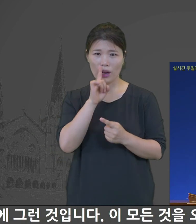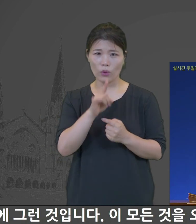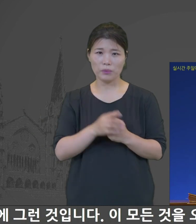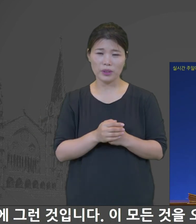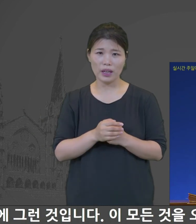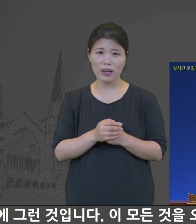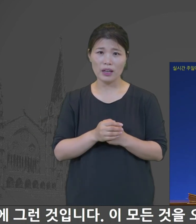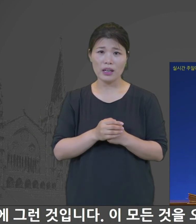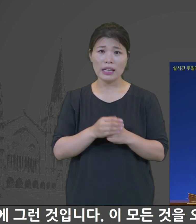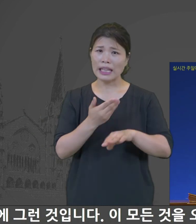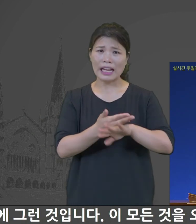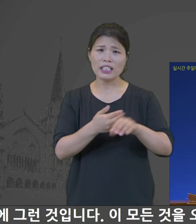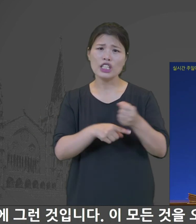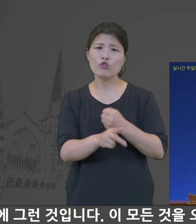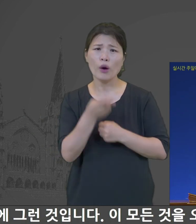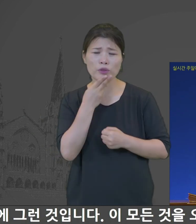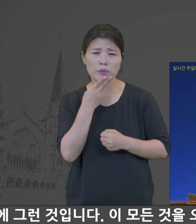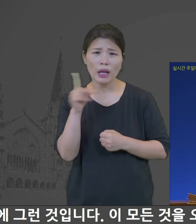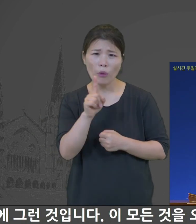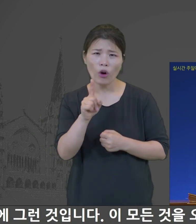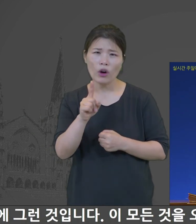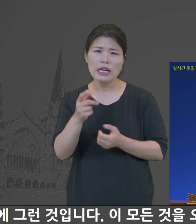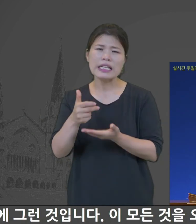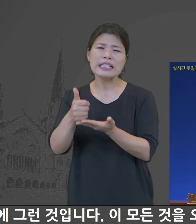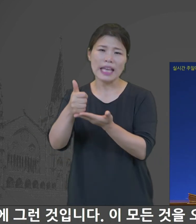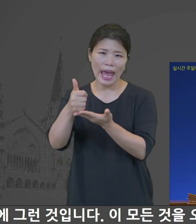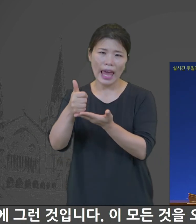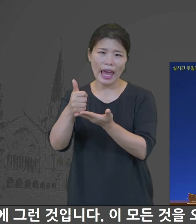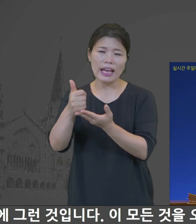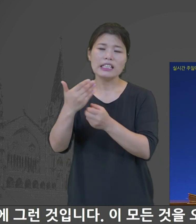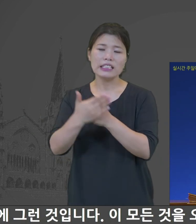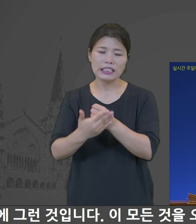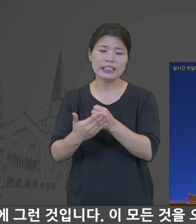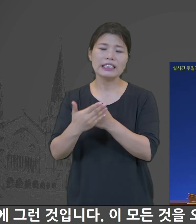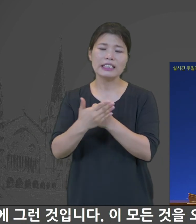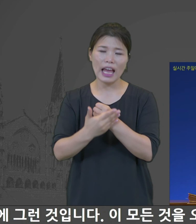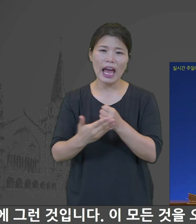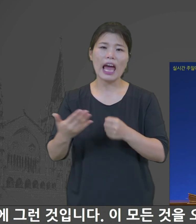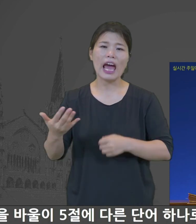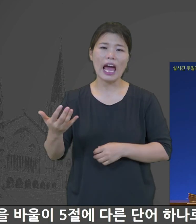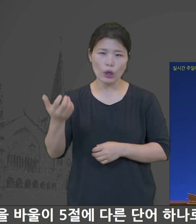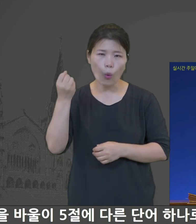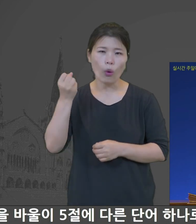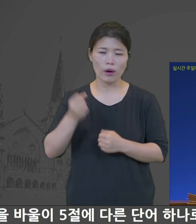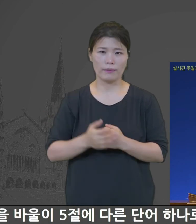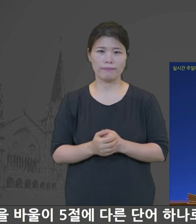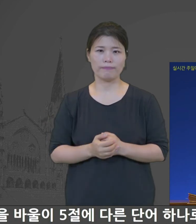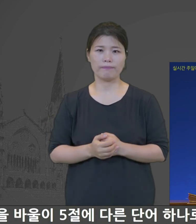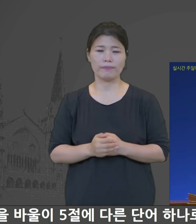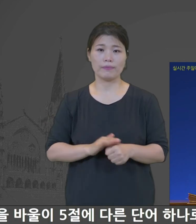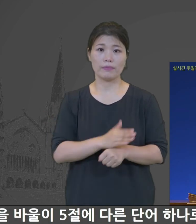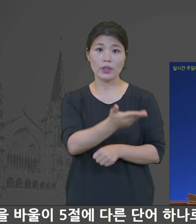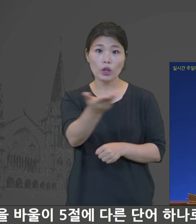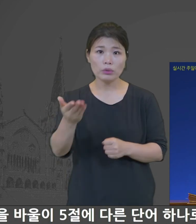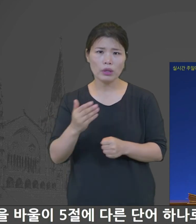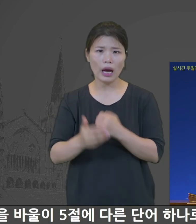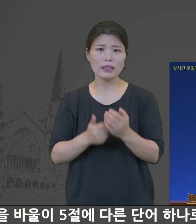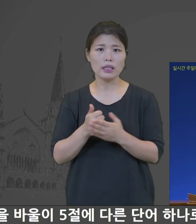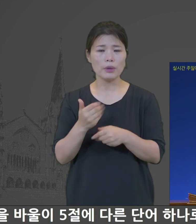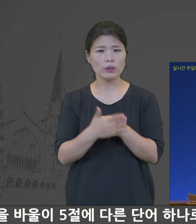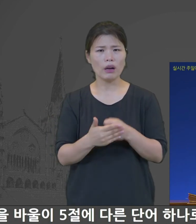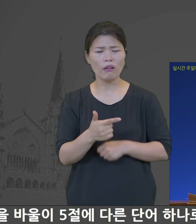은혜로 이렇게 정돈이 된 겁니다. 사랑하는 여러분, 하나님의 은혜가 얼마나